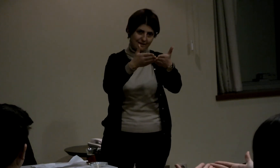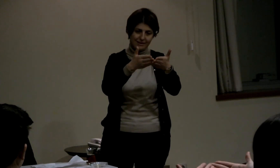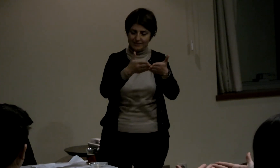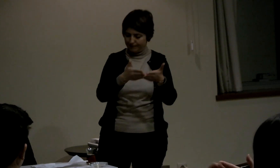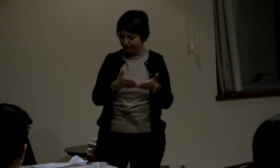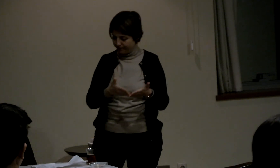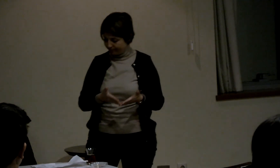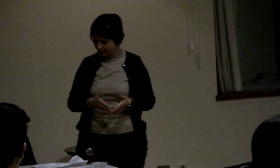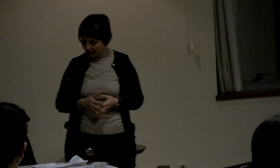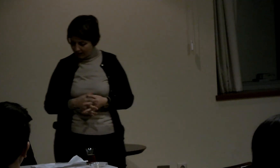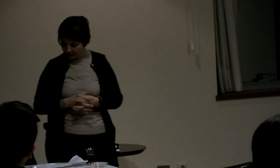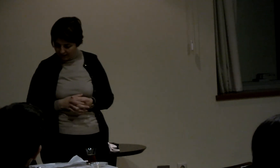Evet.